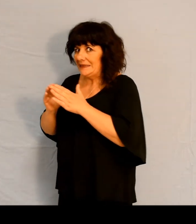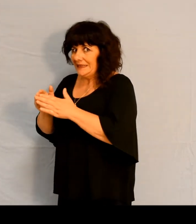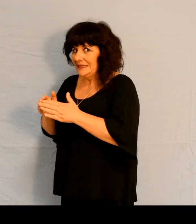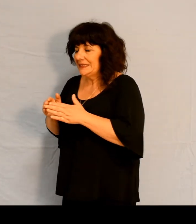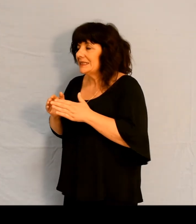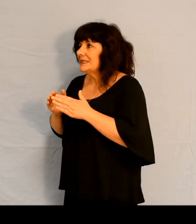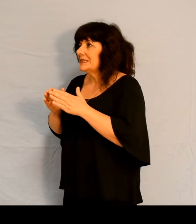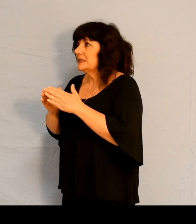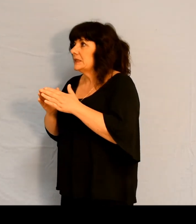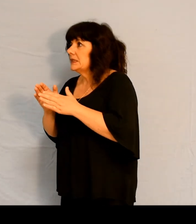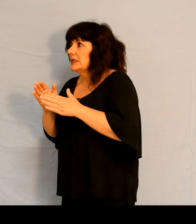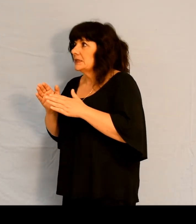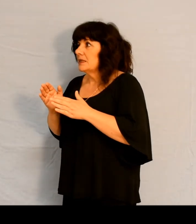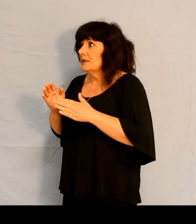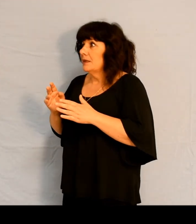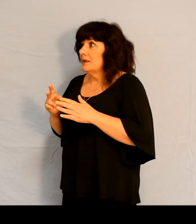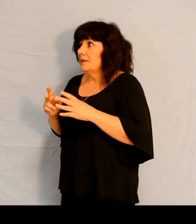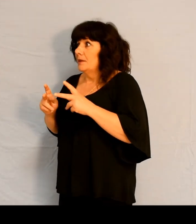« Peut-être s'en trouvera-t-il seulement 40 ? »